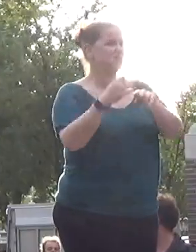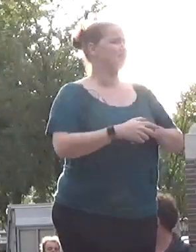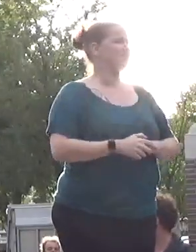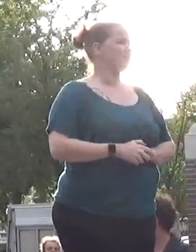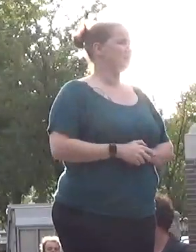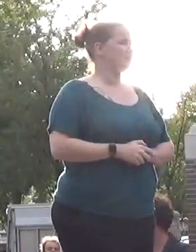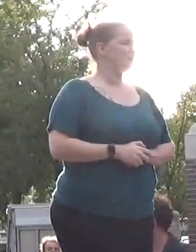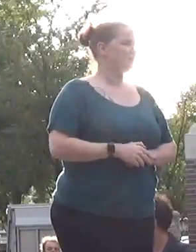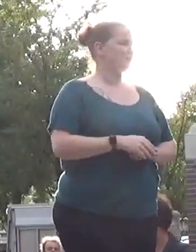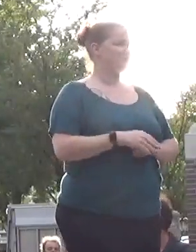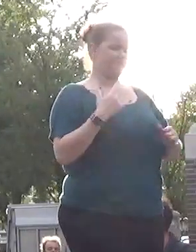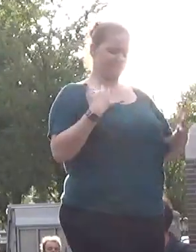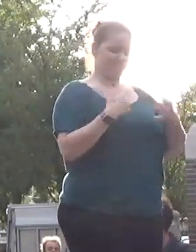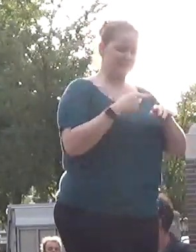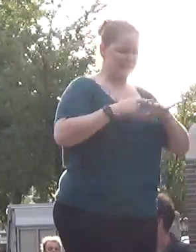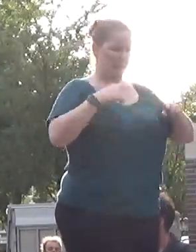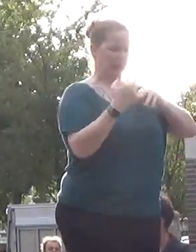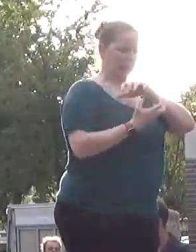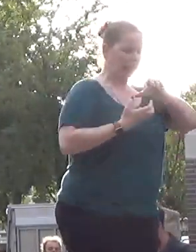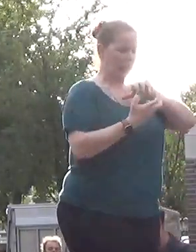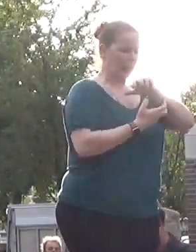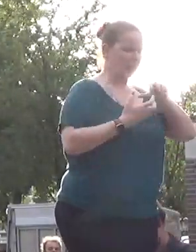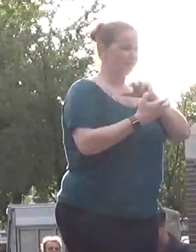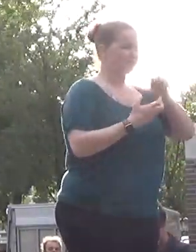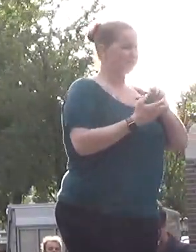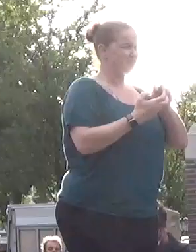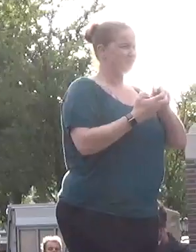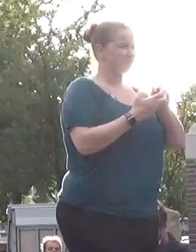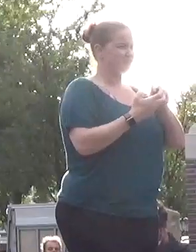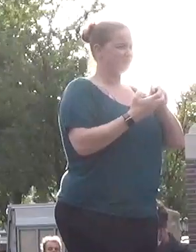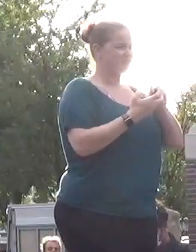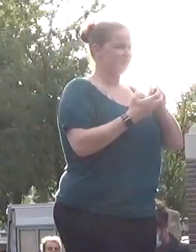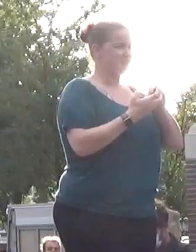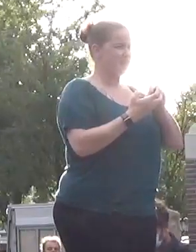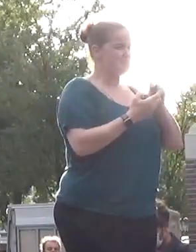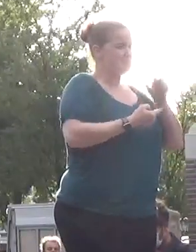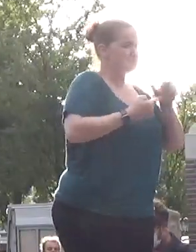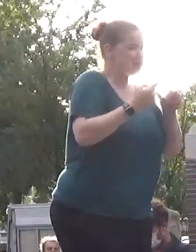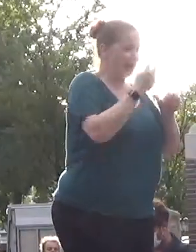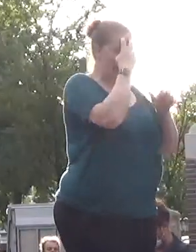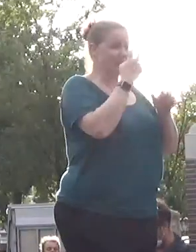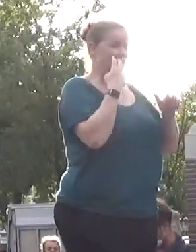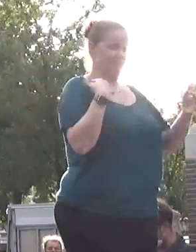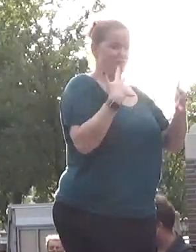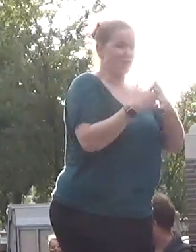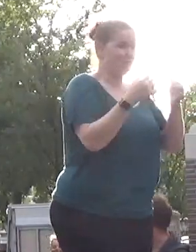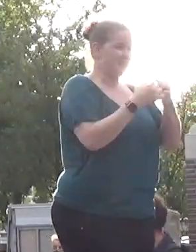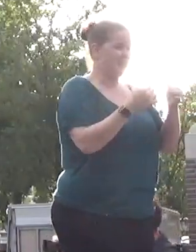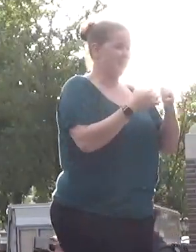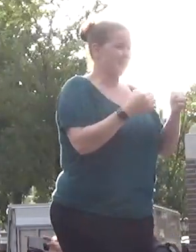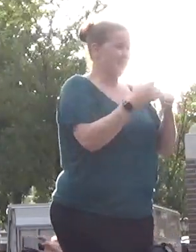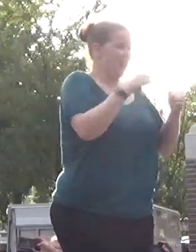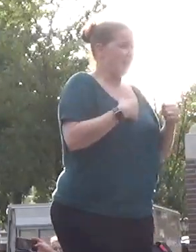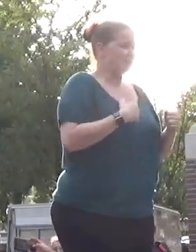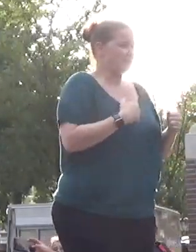alle schermutselingen van de afgelopen tijd en ernstiger, die we in de afgelopen jaren hebben gezien, tot nu toe vooral een kwestie leek van discours